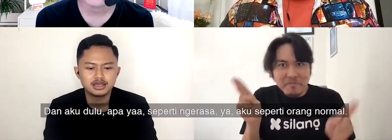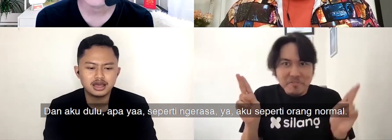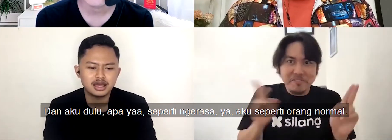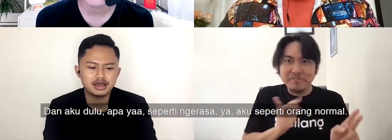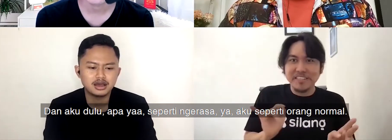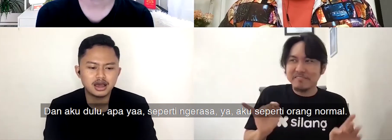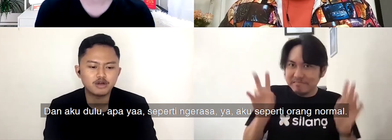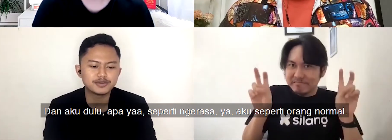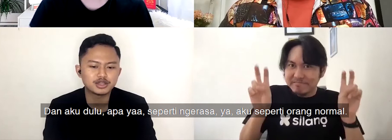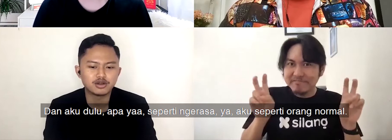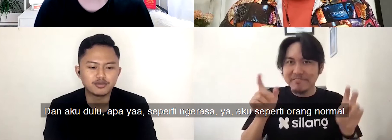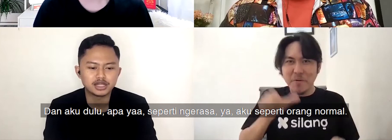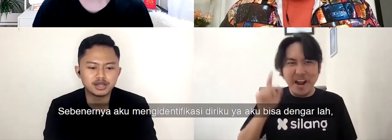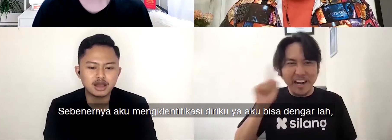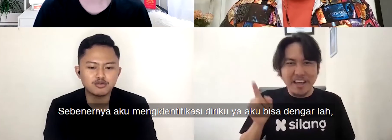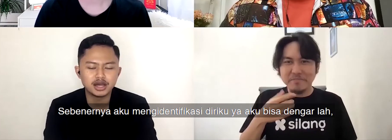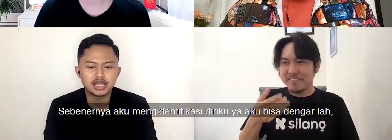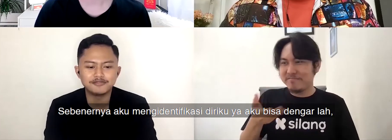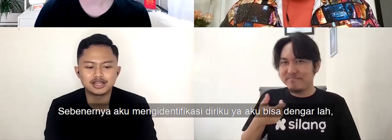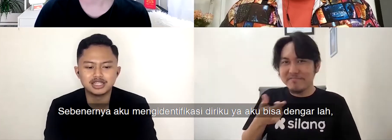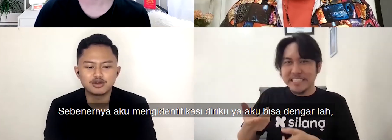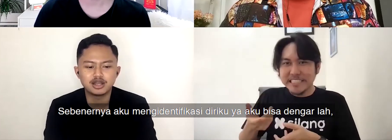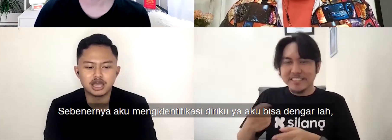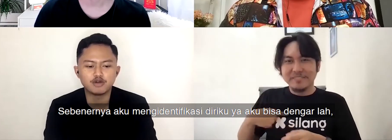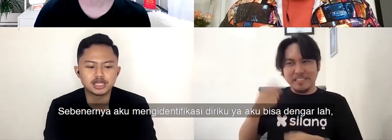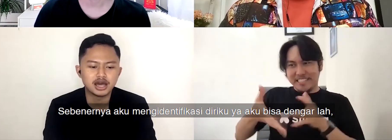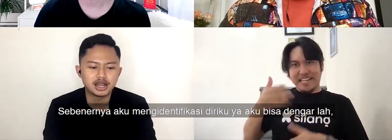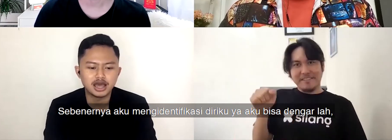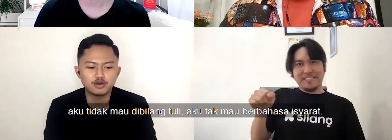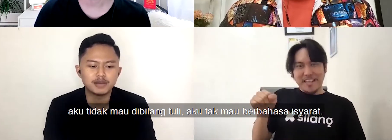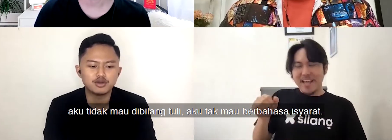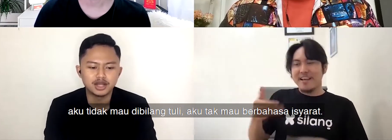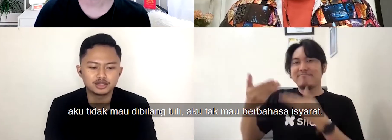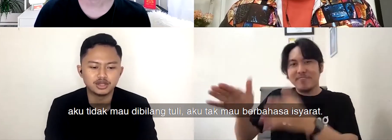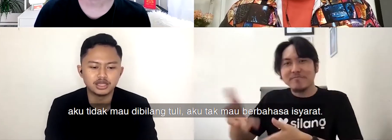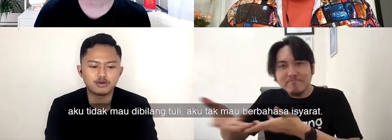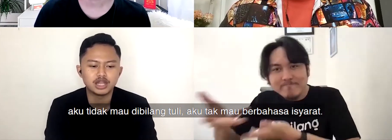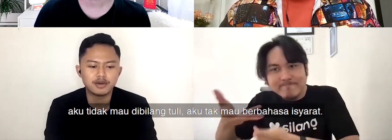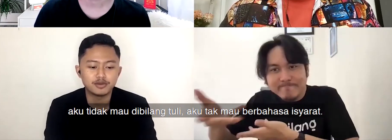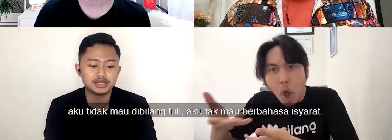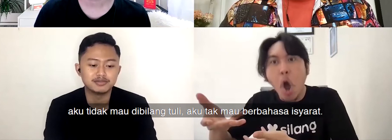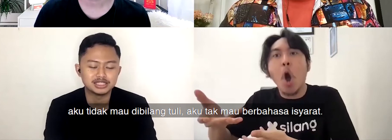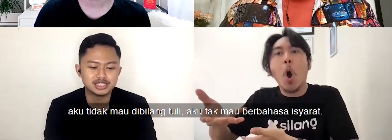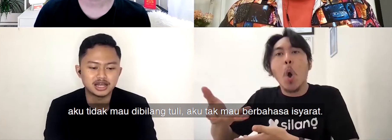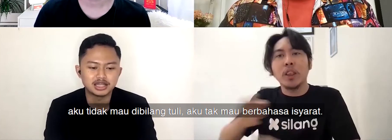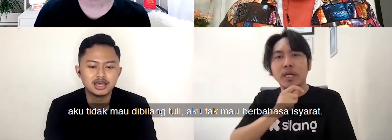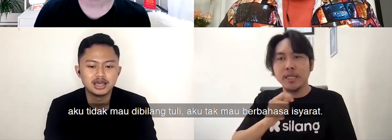ya aku sekarang normal segera aku mengidentifikasi tidak mau dibetulin